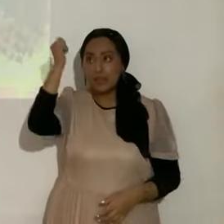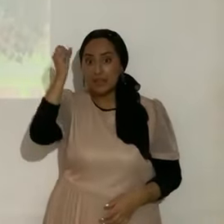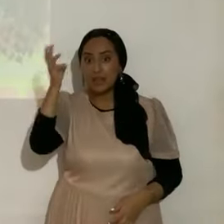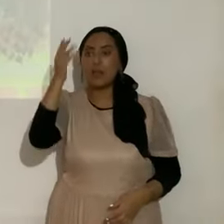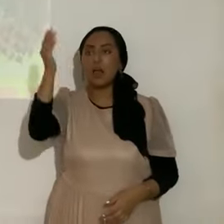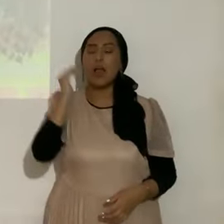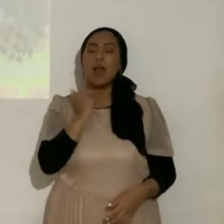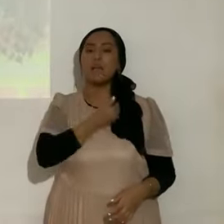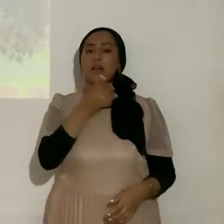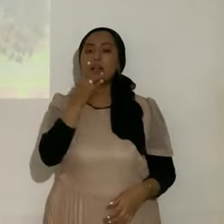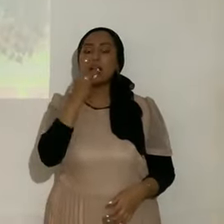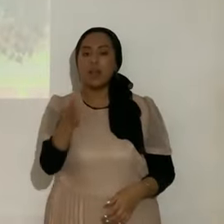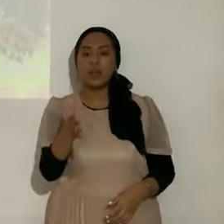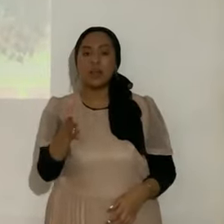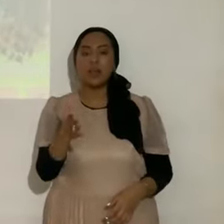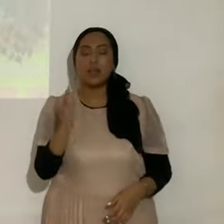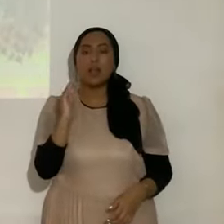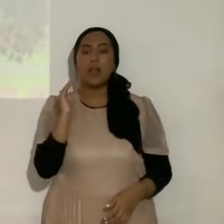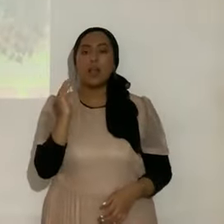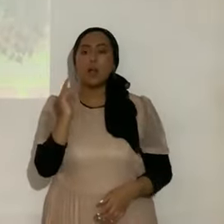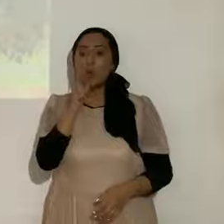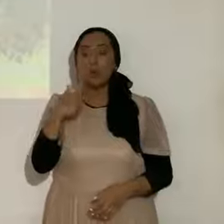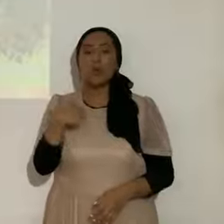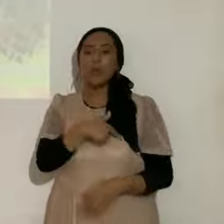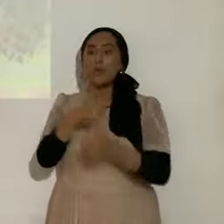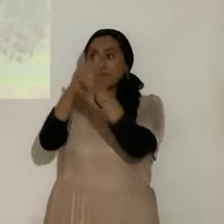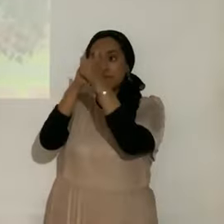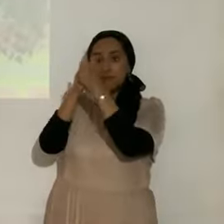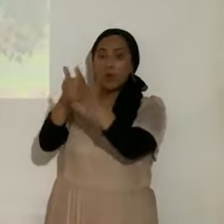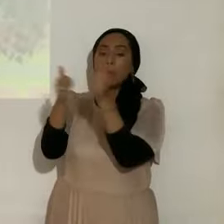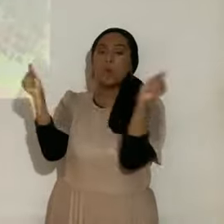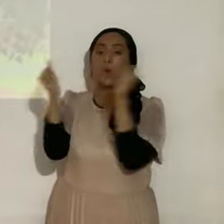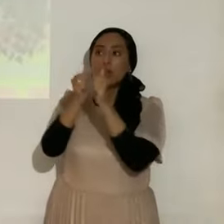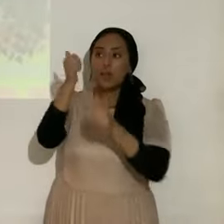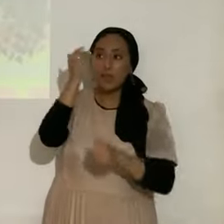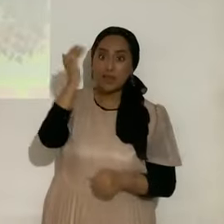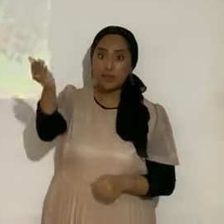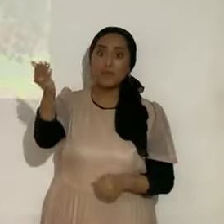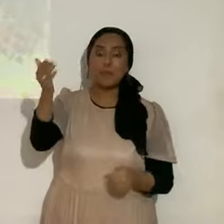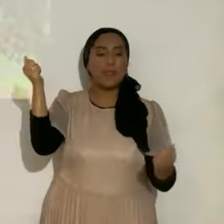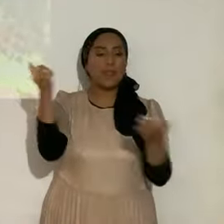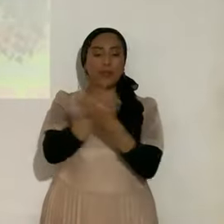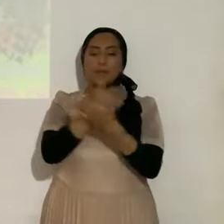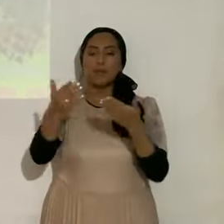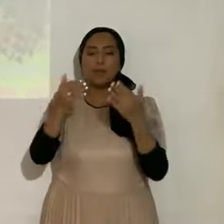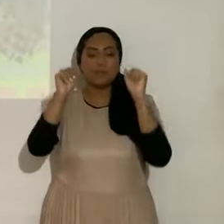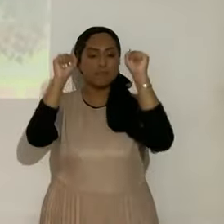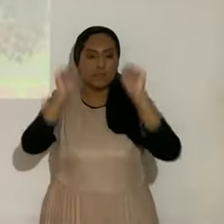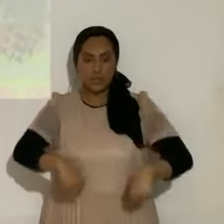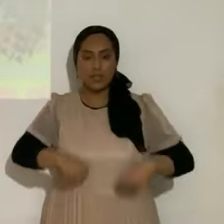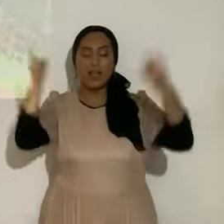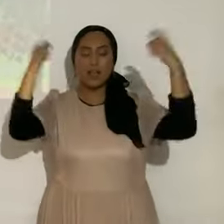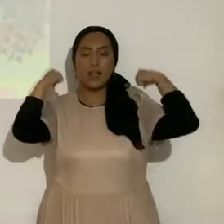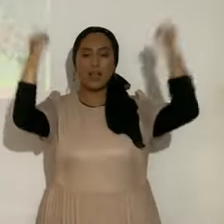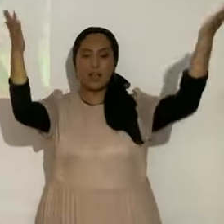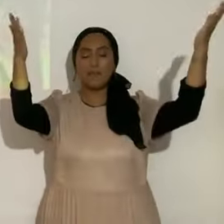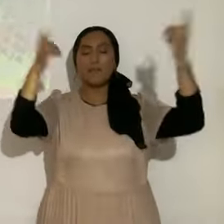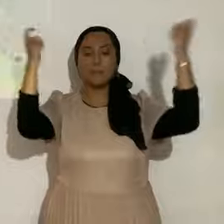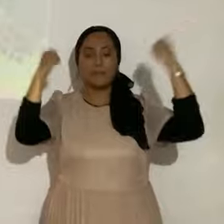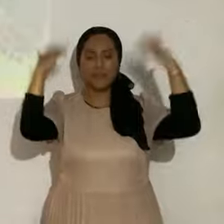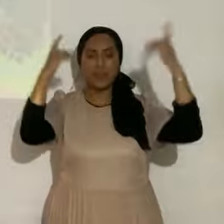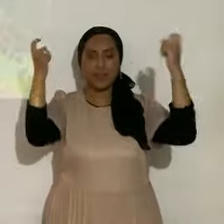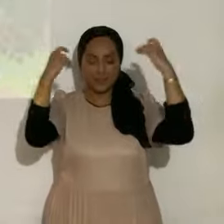es nuestra verdad. Es nuestro modelo a seguir y en Él todo todo será posible. Aleluya,